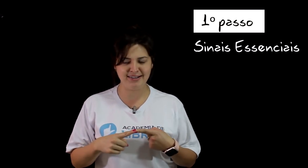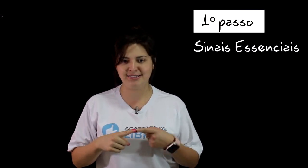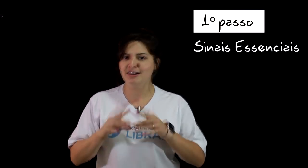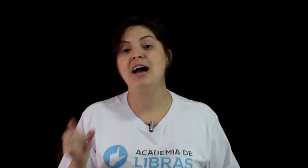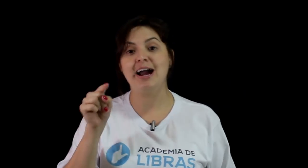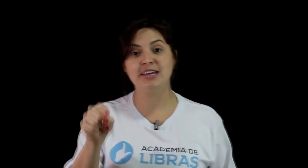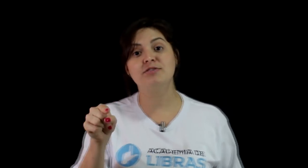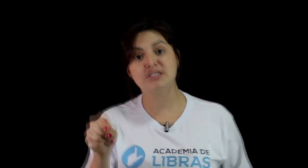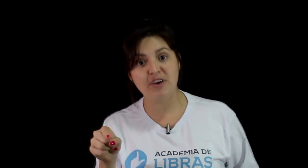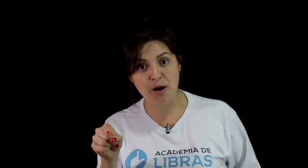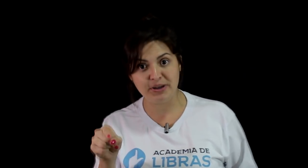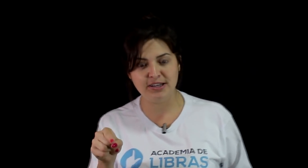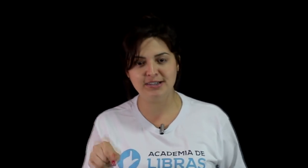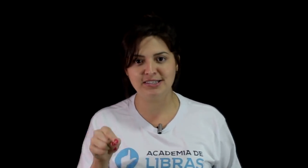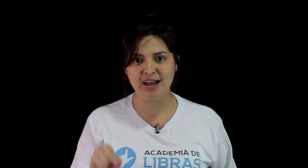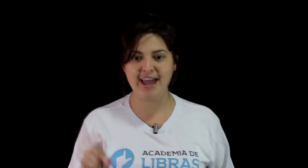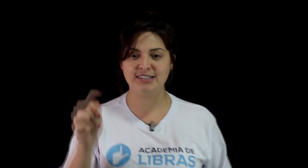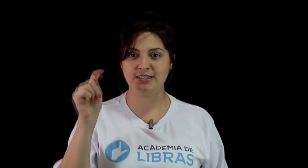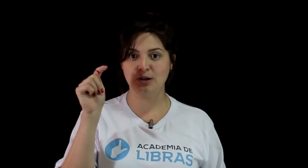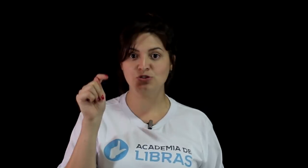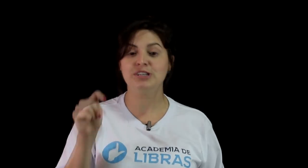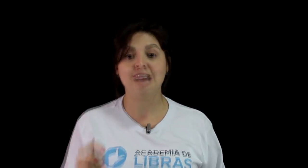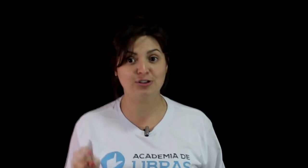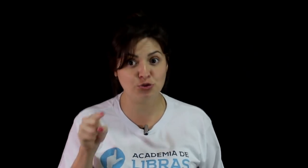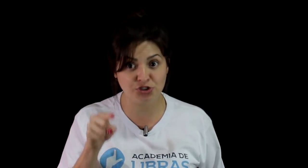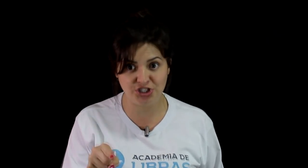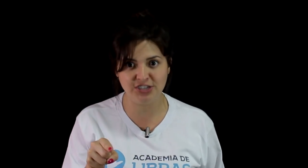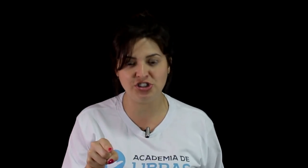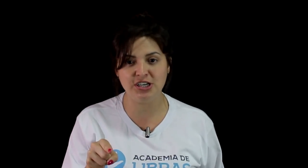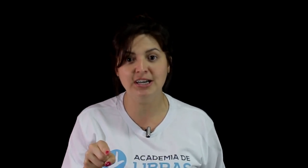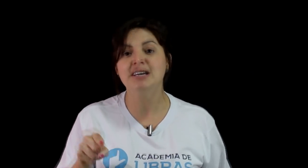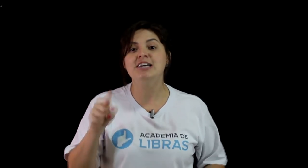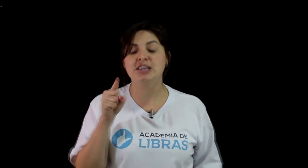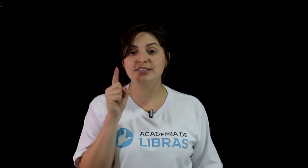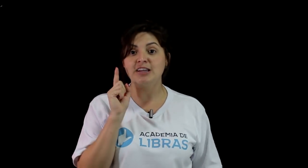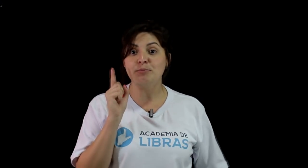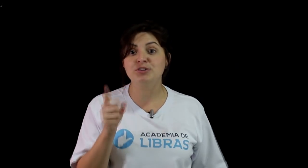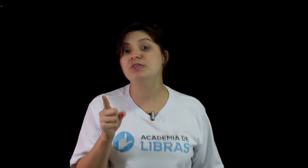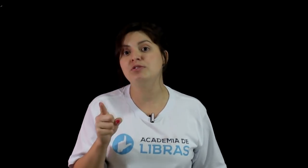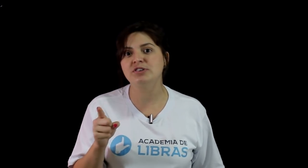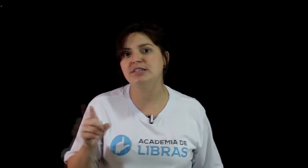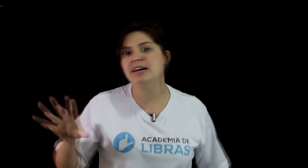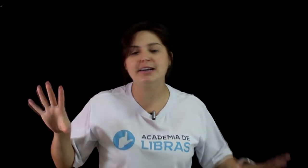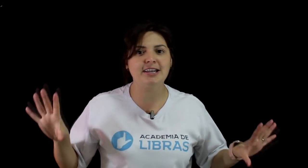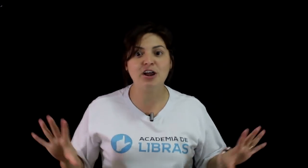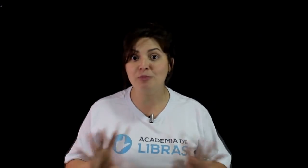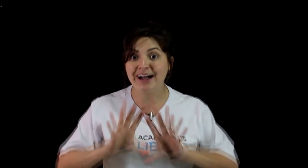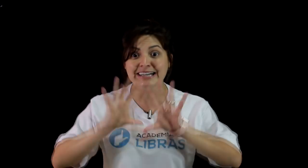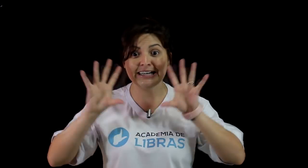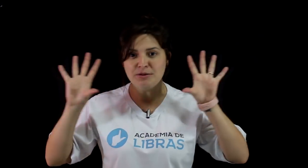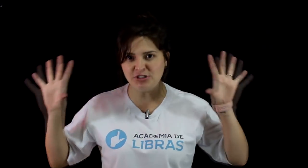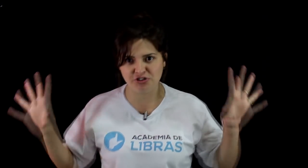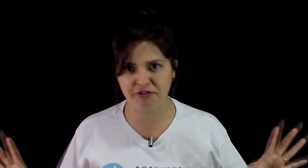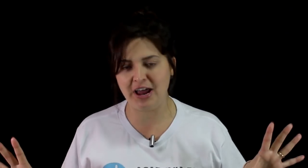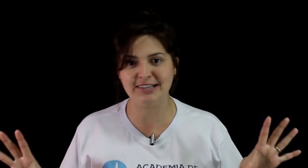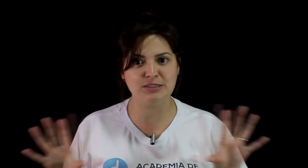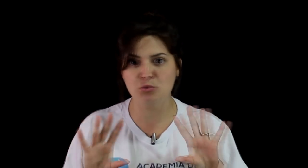essenciais. Aqui você vai aprender sinais que são utilizados no dia a dia e que será possível você criar uma gama de frases,